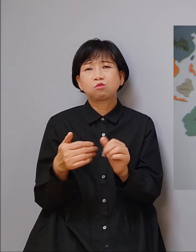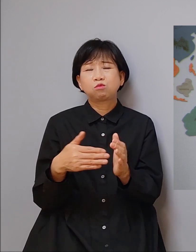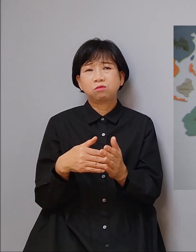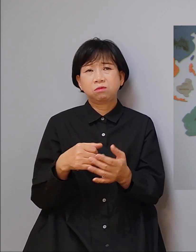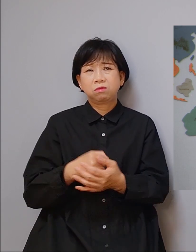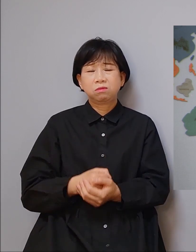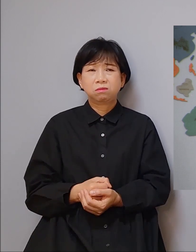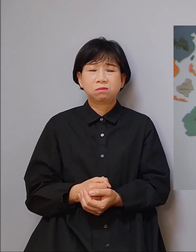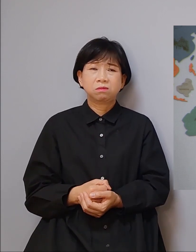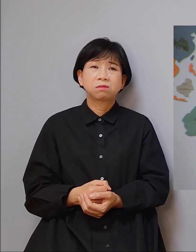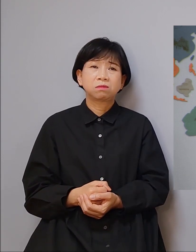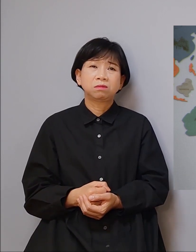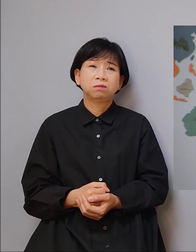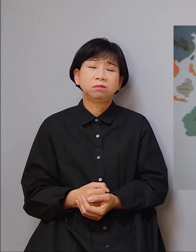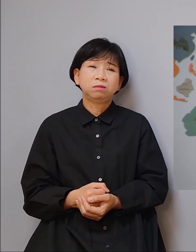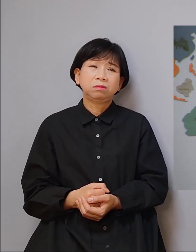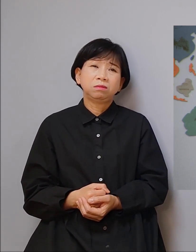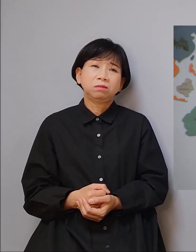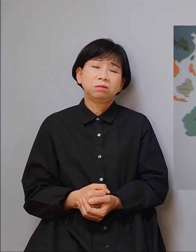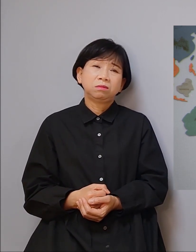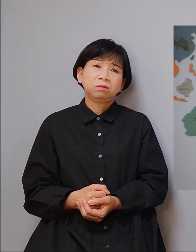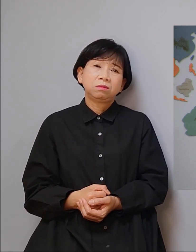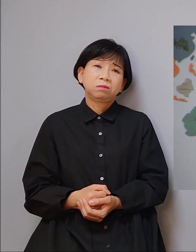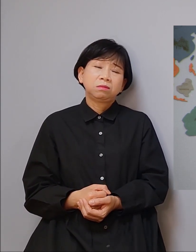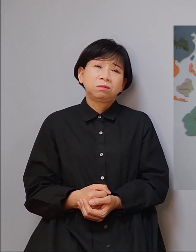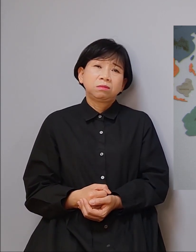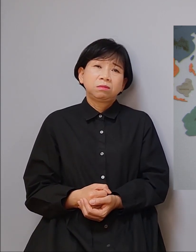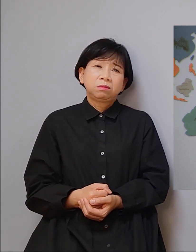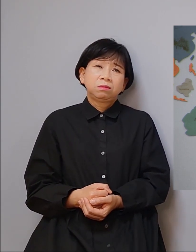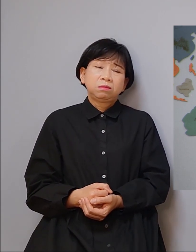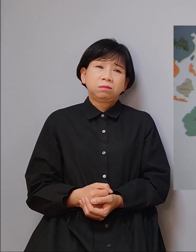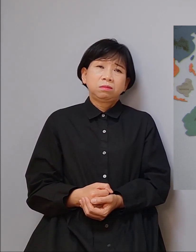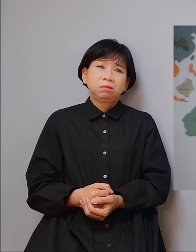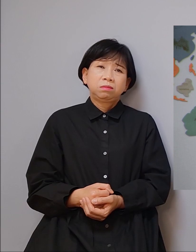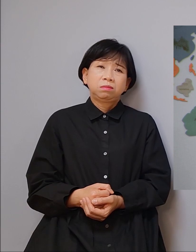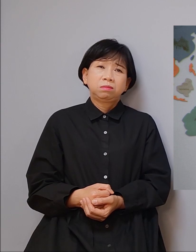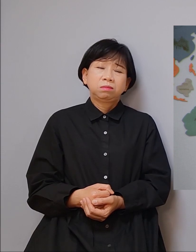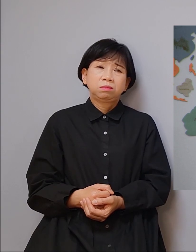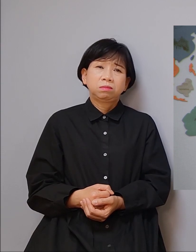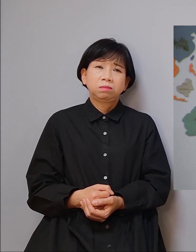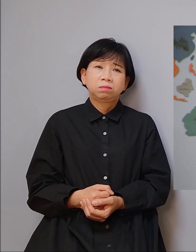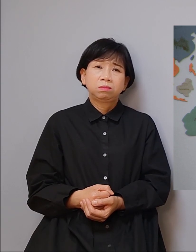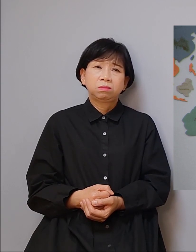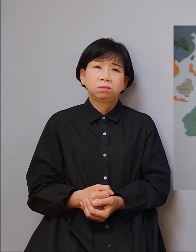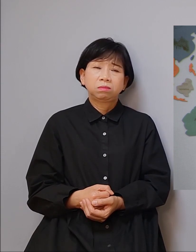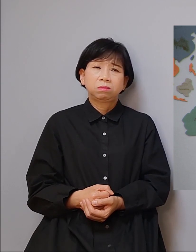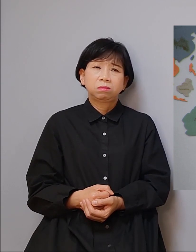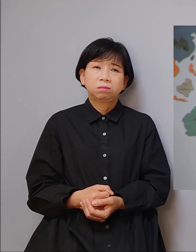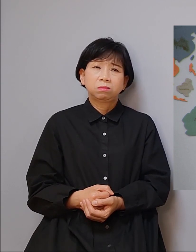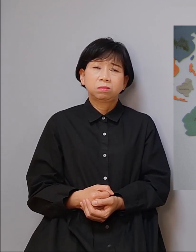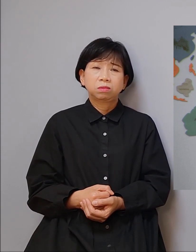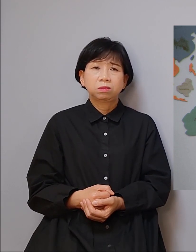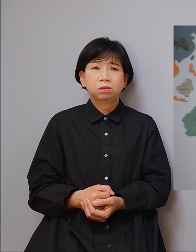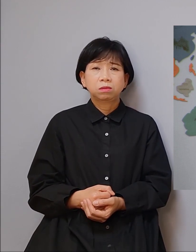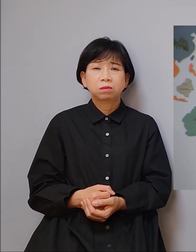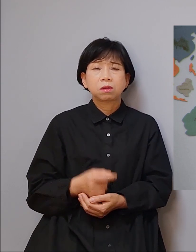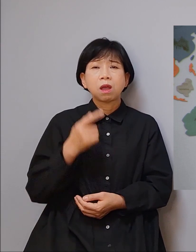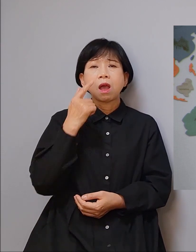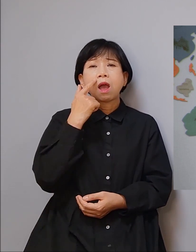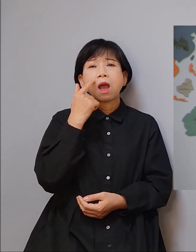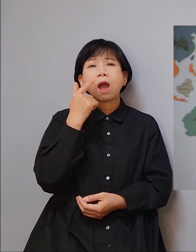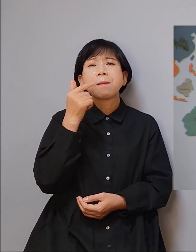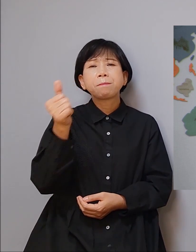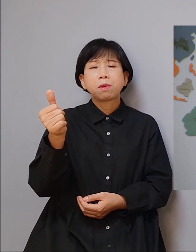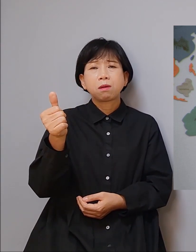그러니까 새아빠와 전처, 그리고 이 전처의 두 딸, 그러니까 신데렐라보다는